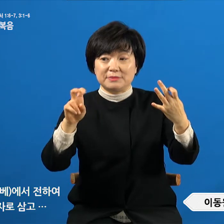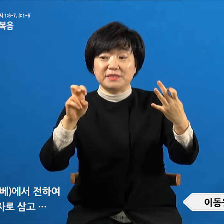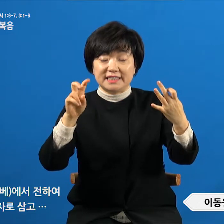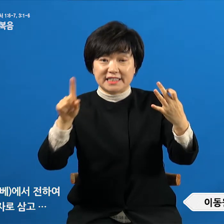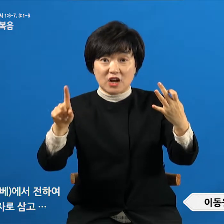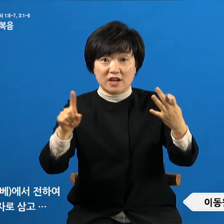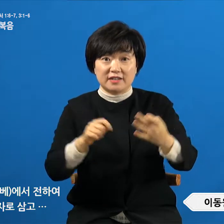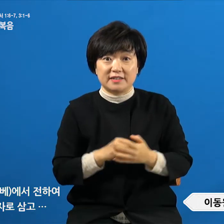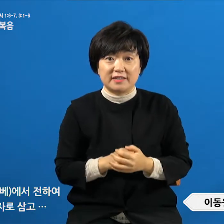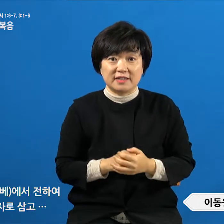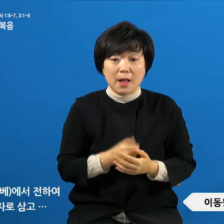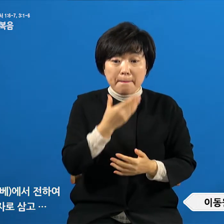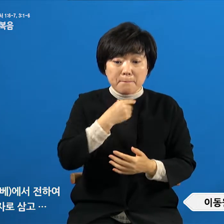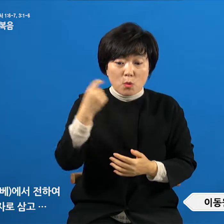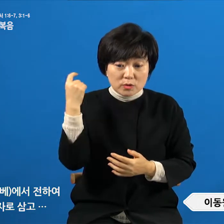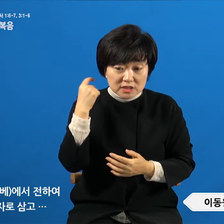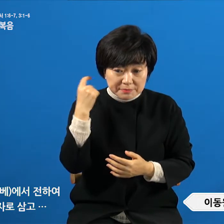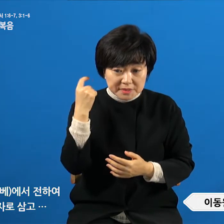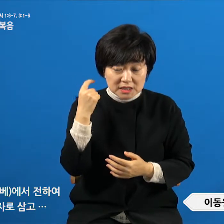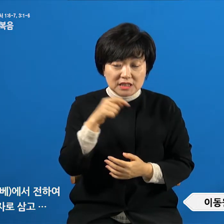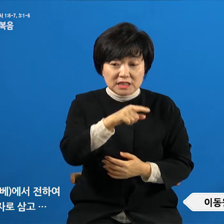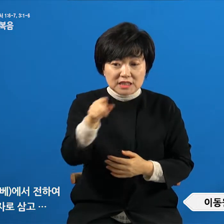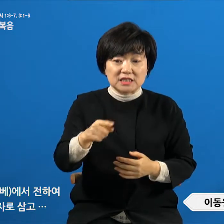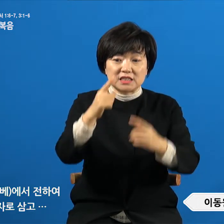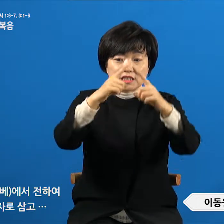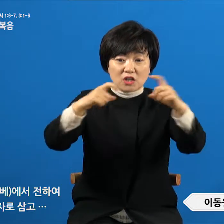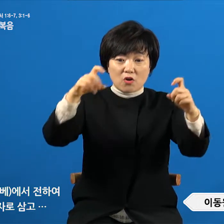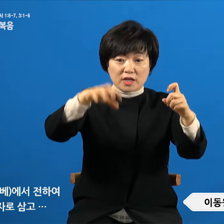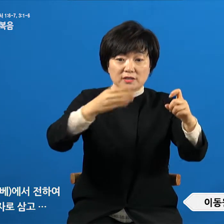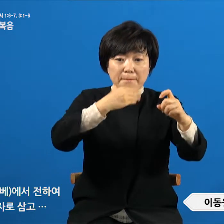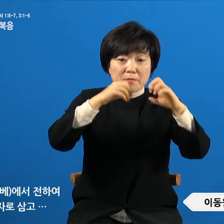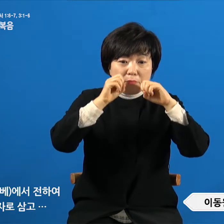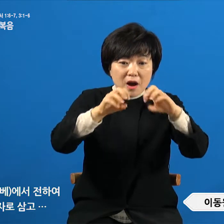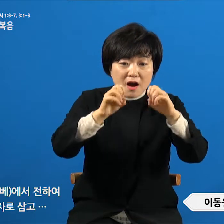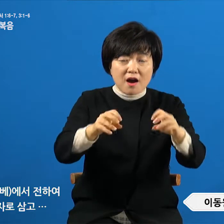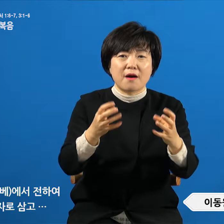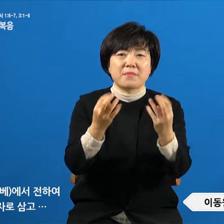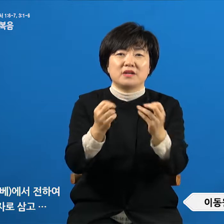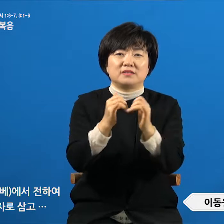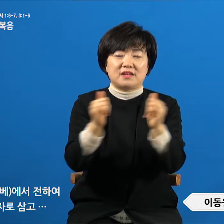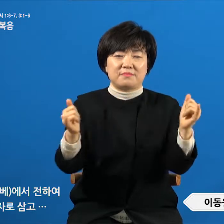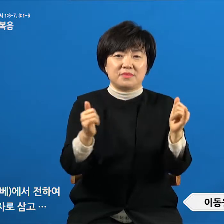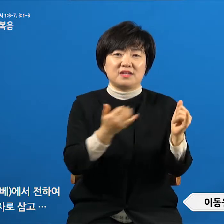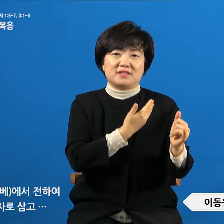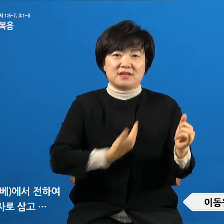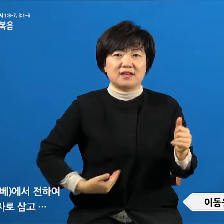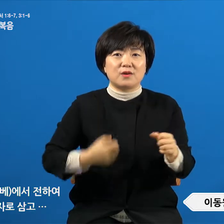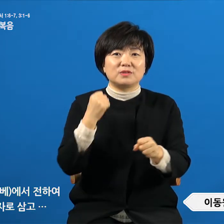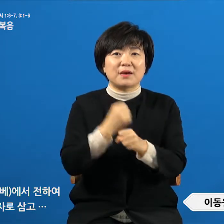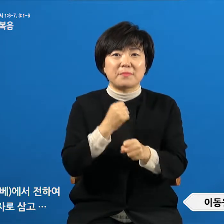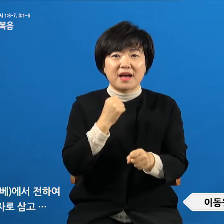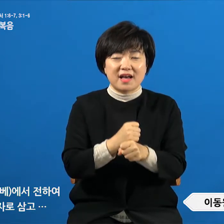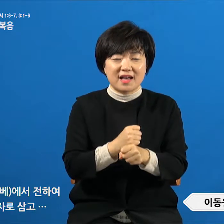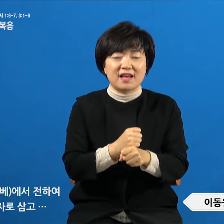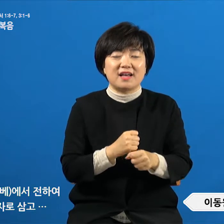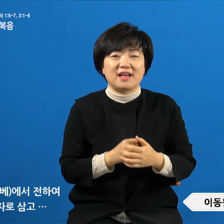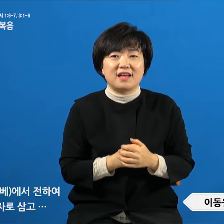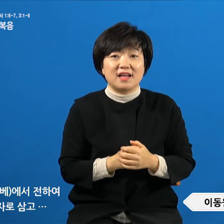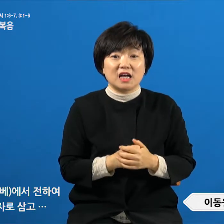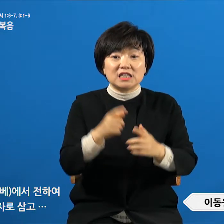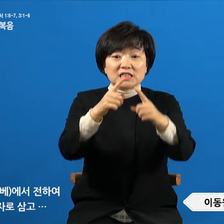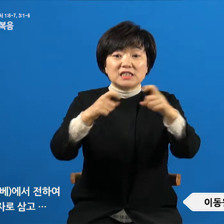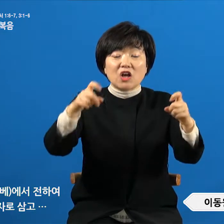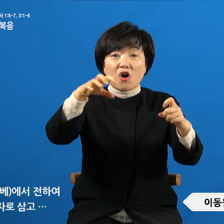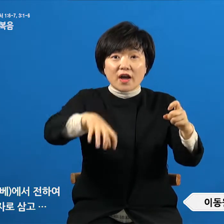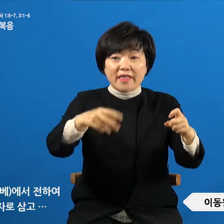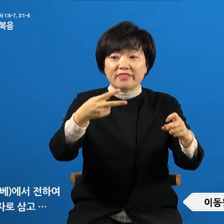보시겠습니다. 다 같이 시작. 복음을 그 성에서 전하여 많은 사람을 제자로 삼고, 거기서